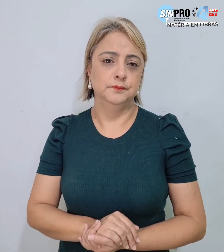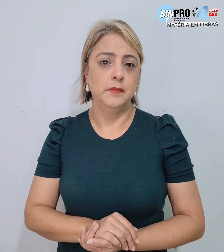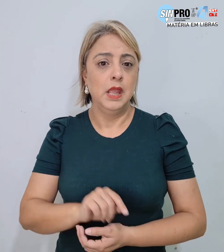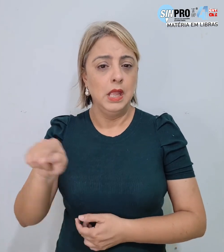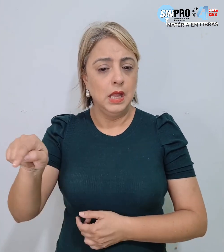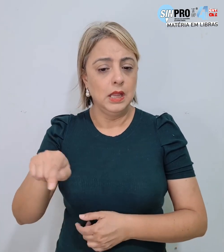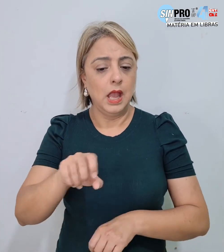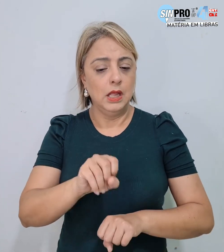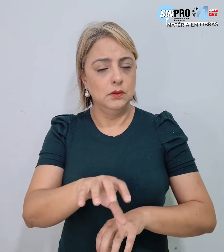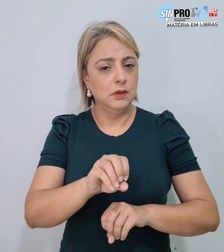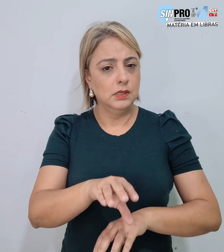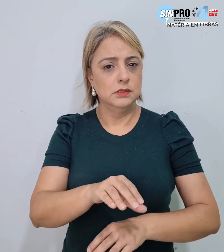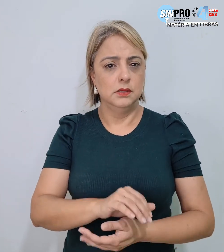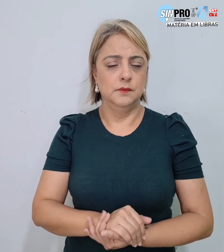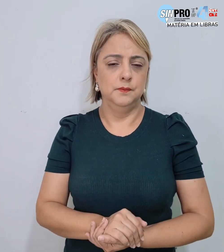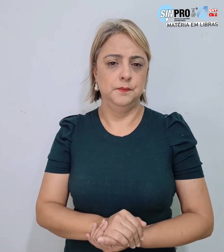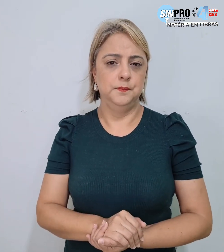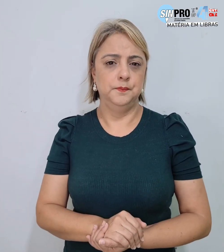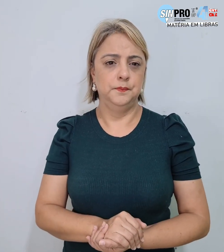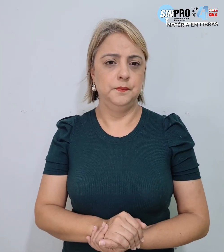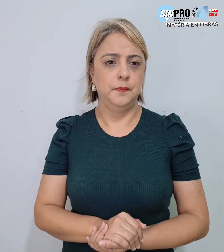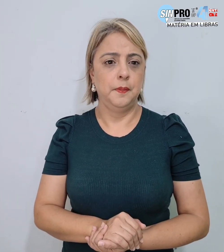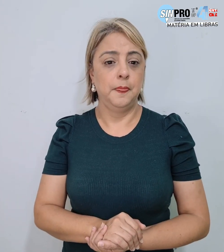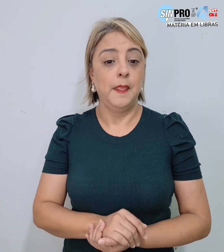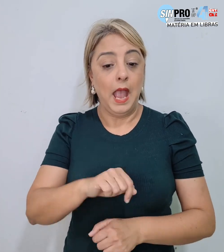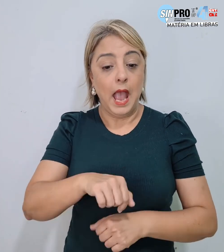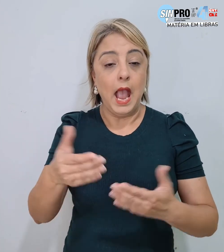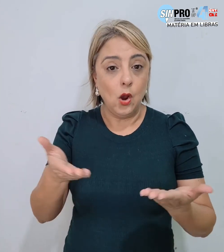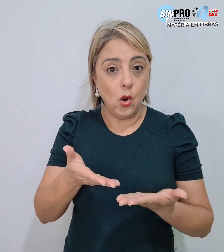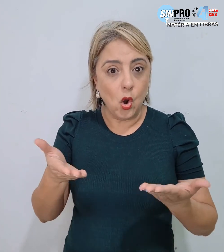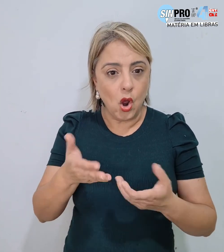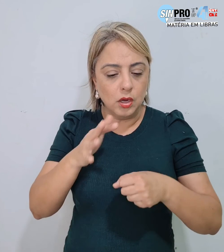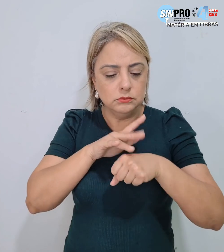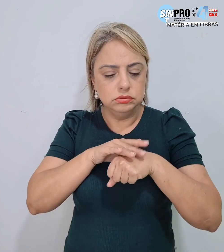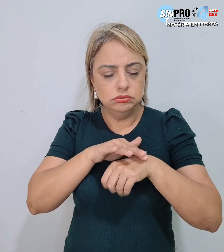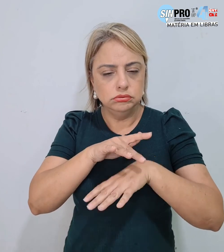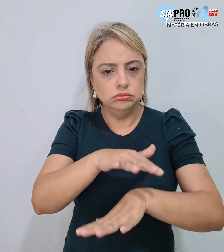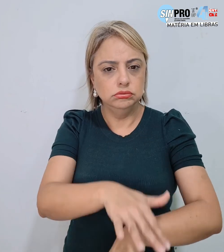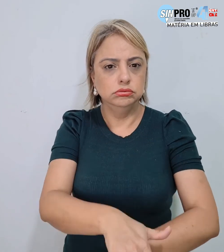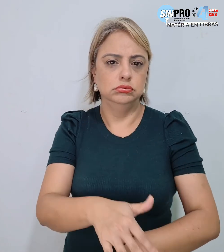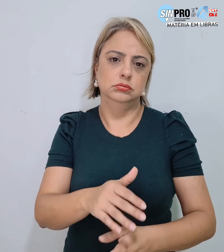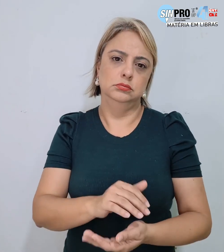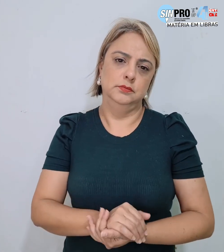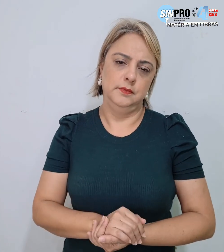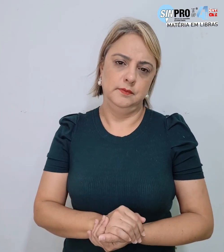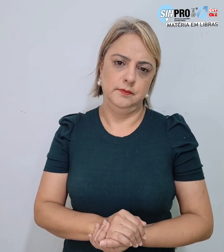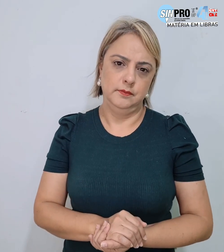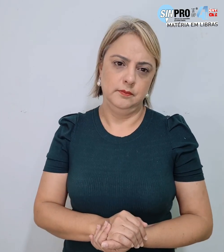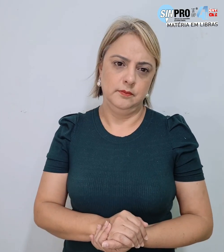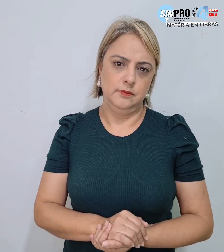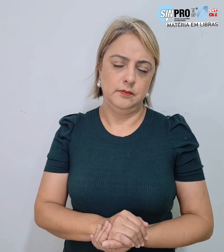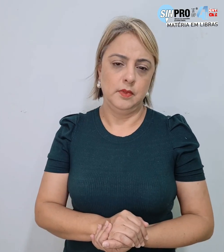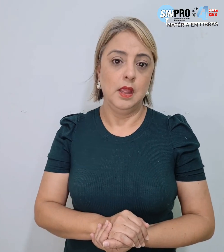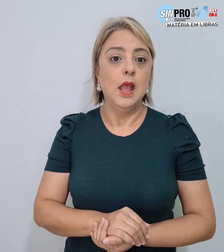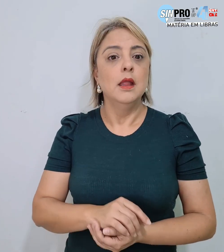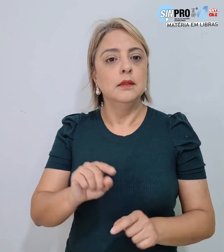Kelly trabalho Olá neste momento de pandemia é o mesmo